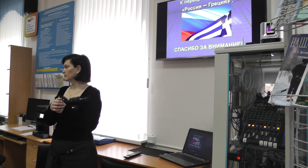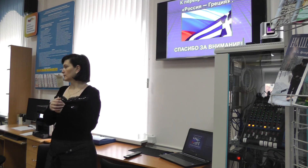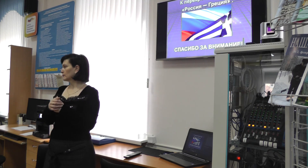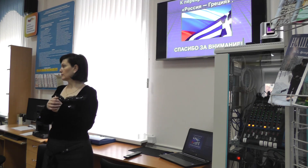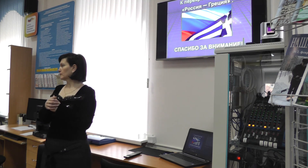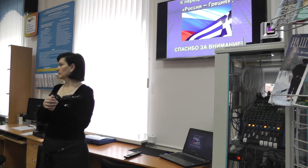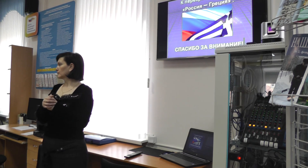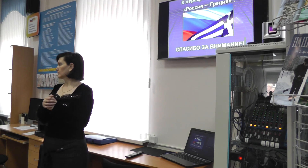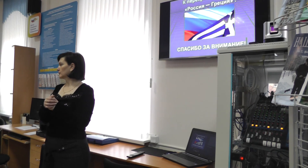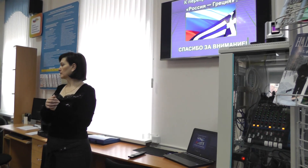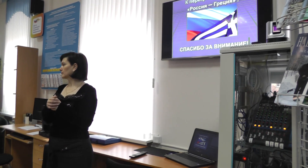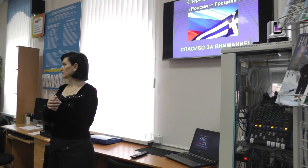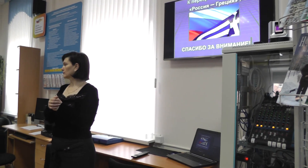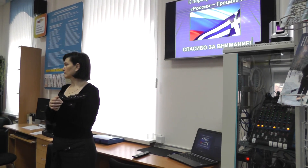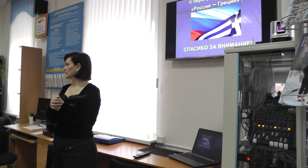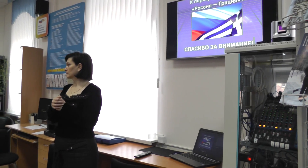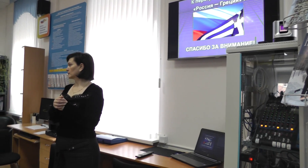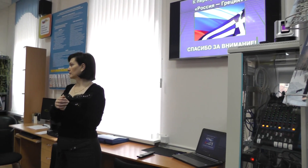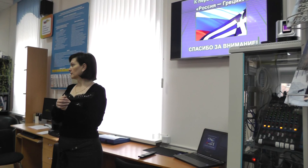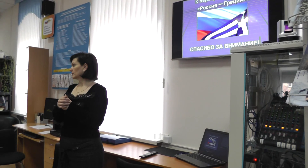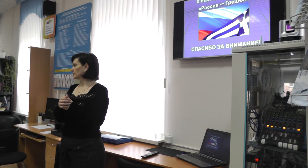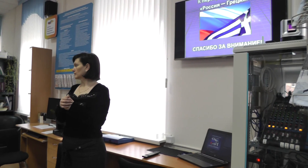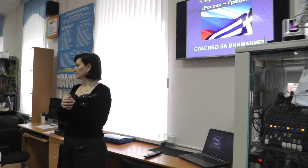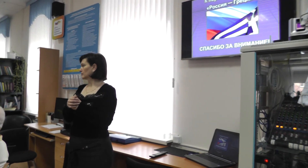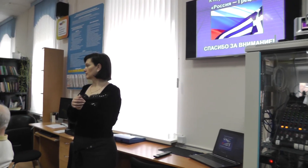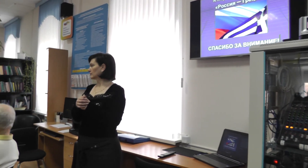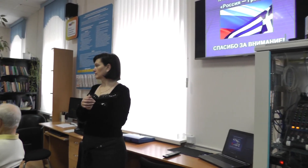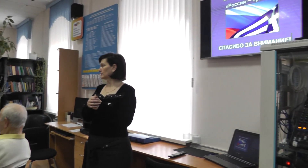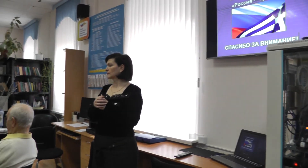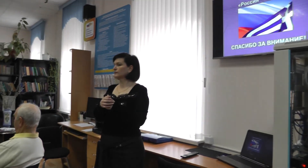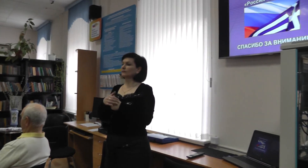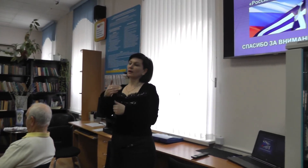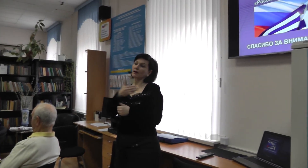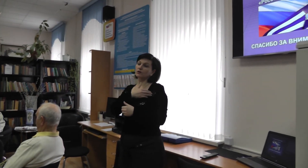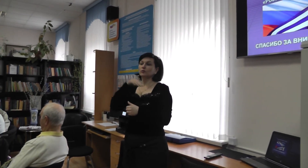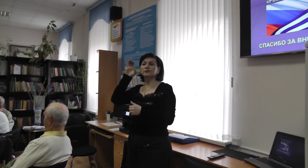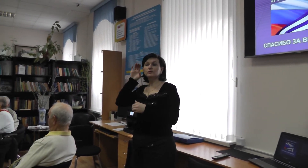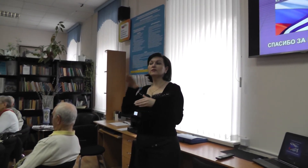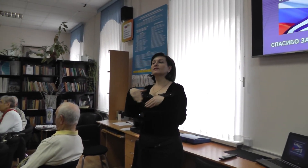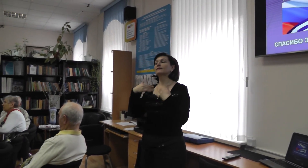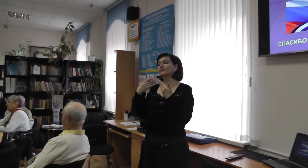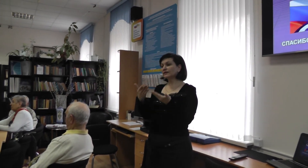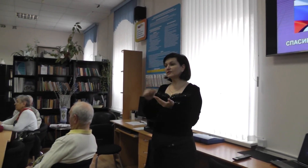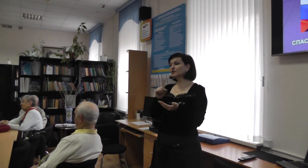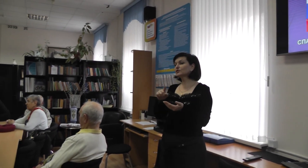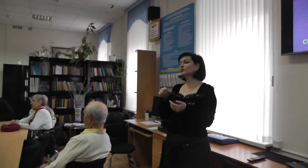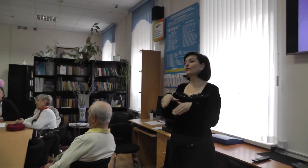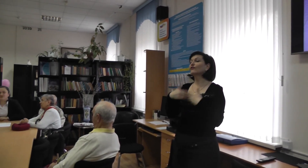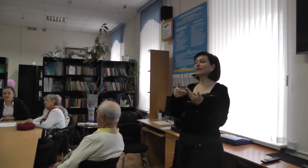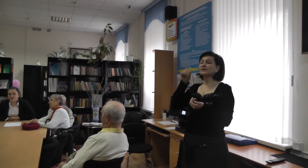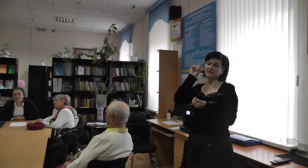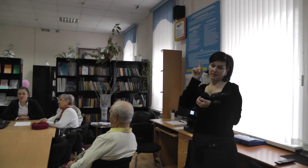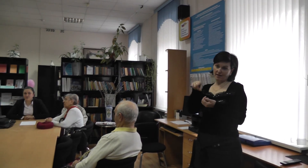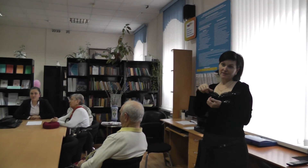подготовила. Хотела бы выслушать и ваше мнение. Что вы